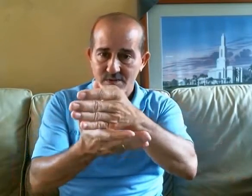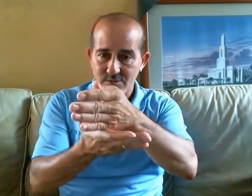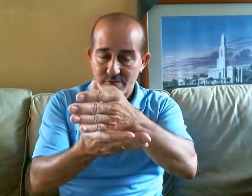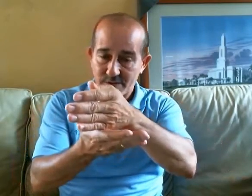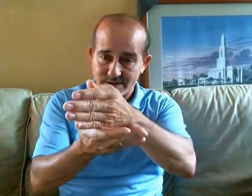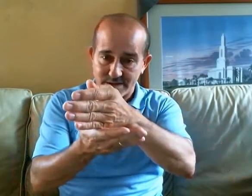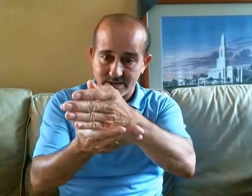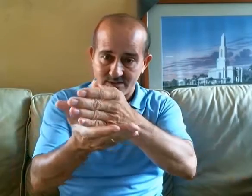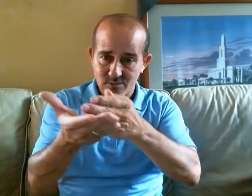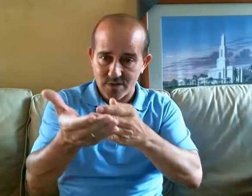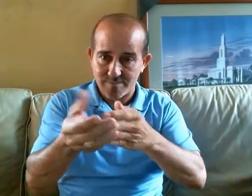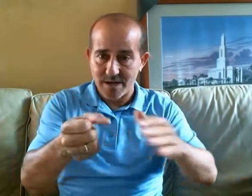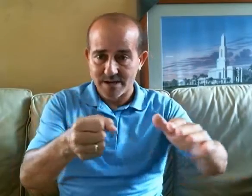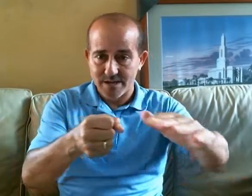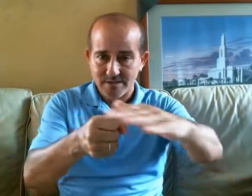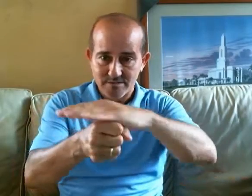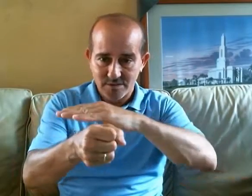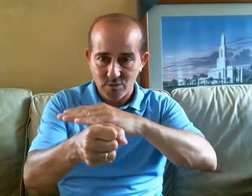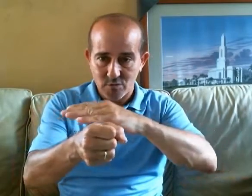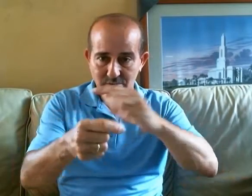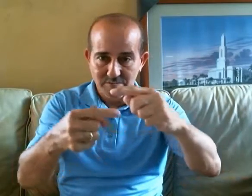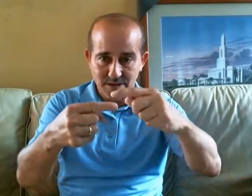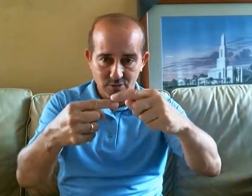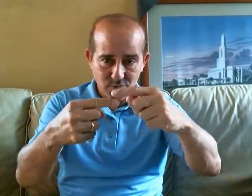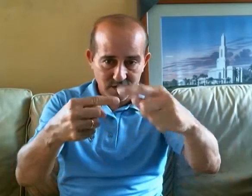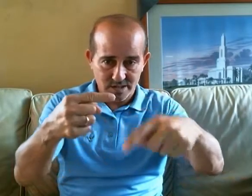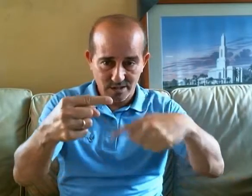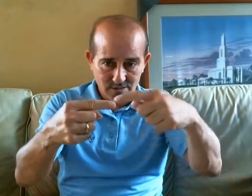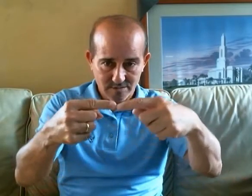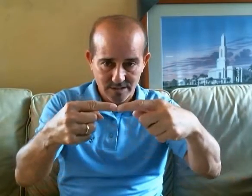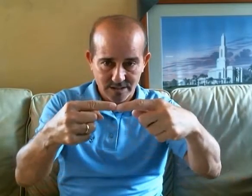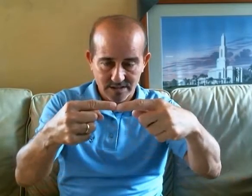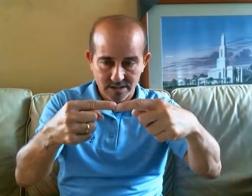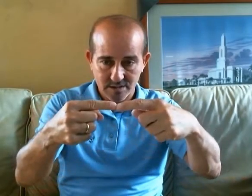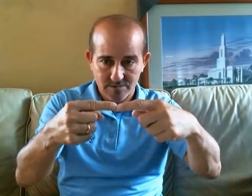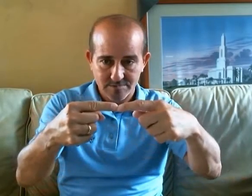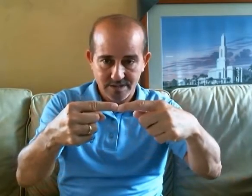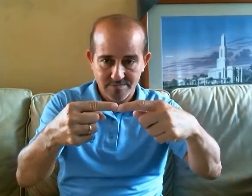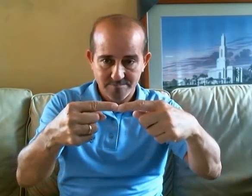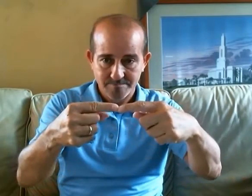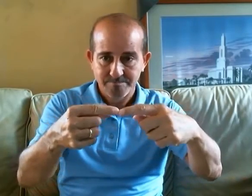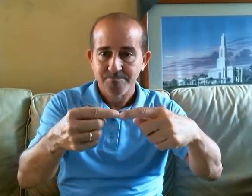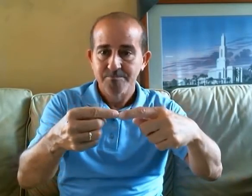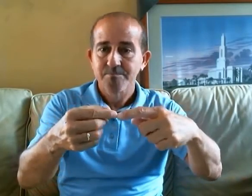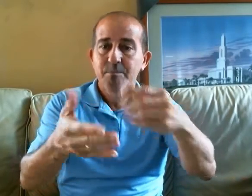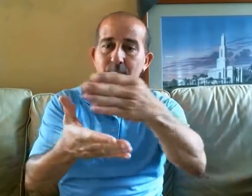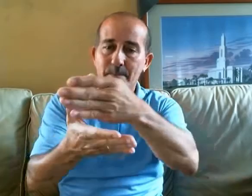Una fase es una parte de un completo, de un entero, de ese ciclo.